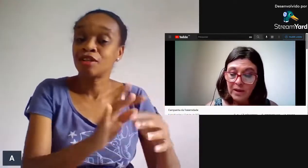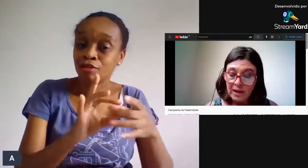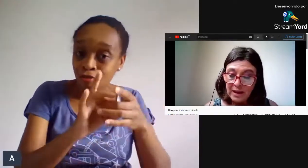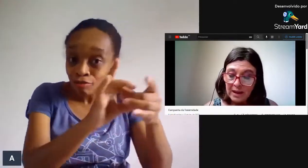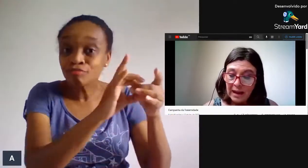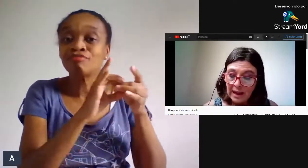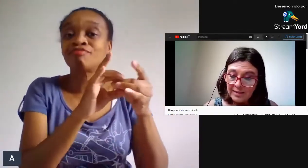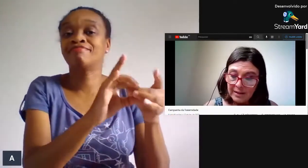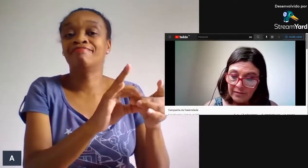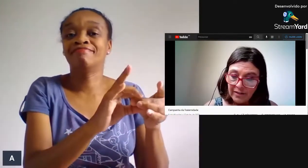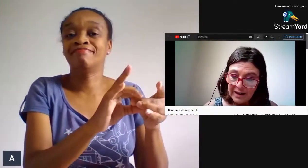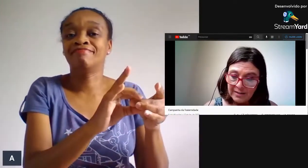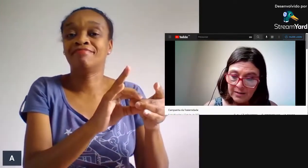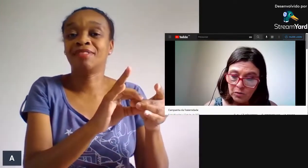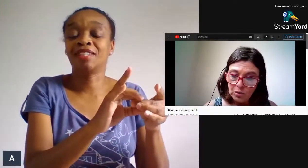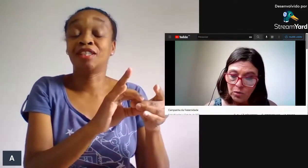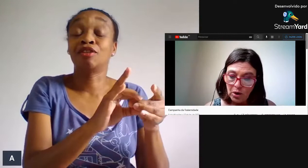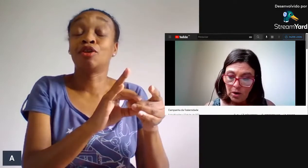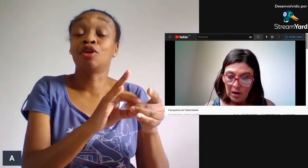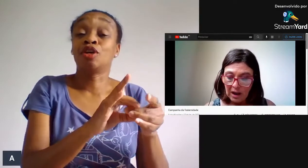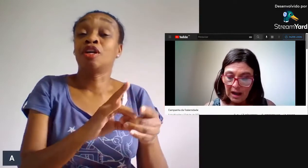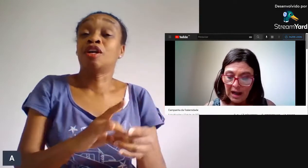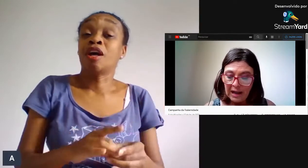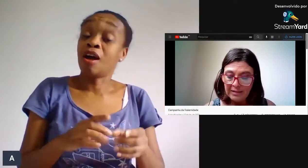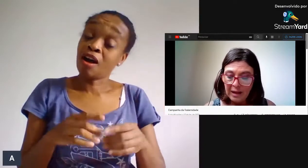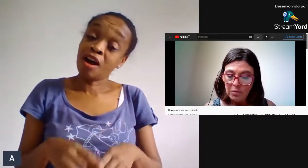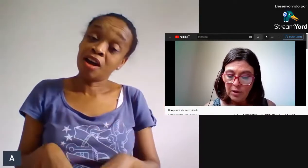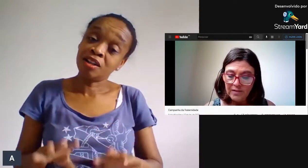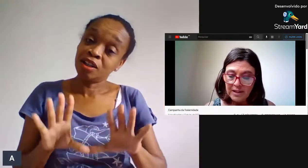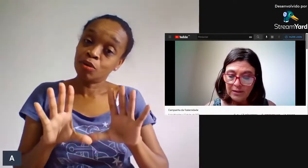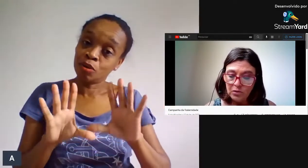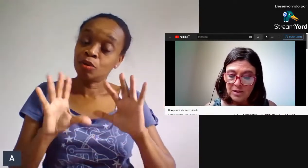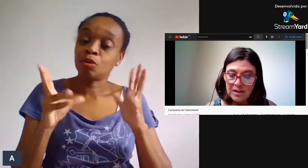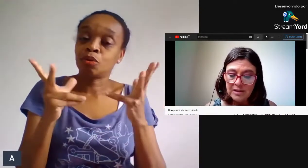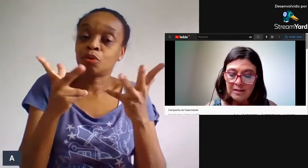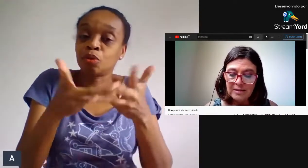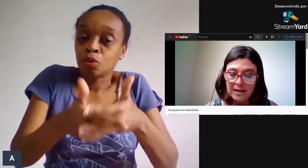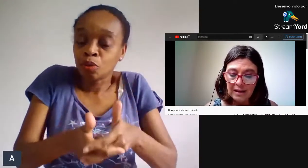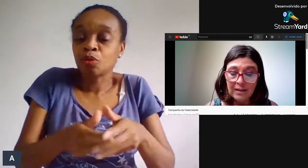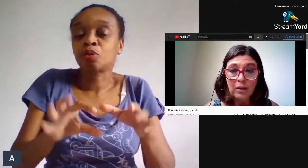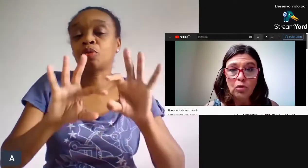próximo. Essa fase durou até